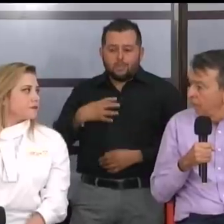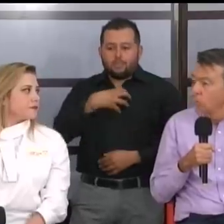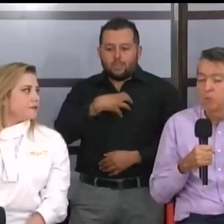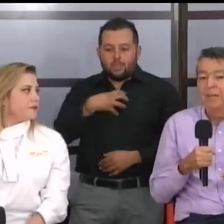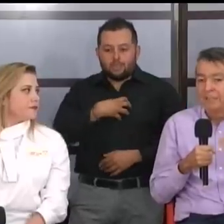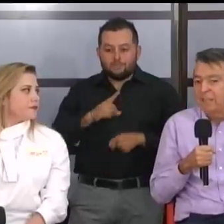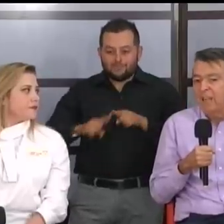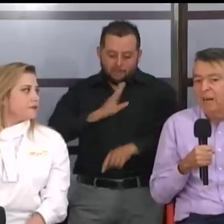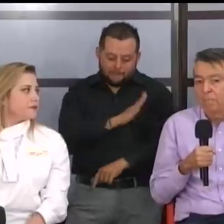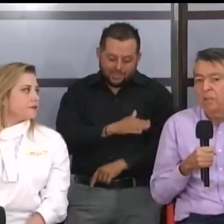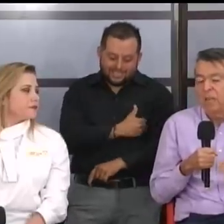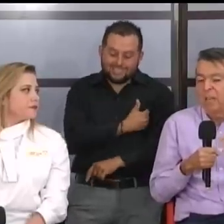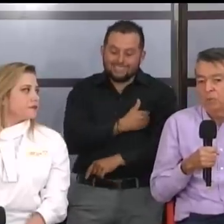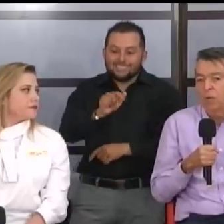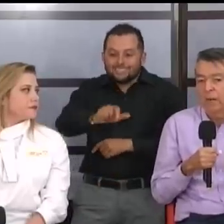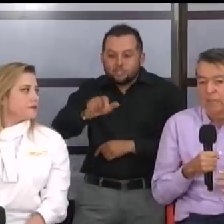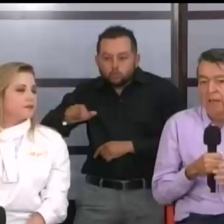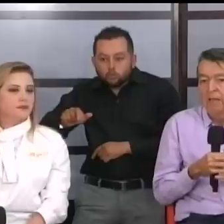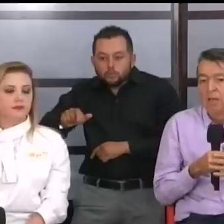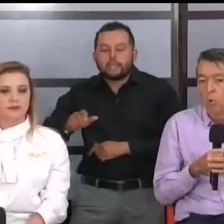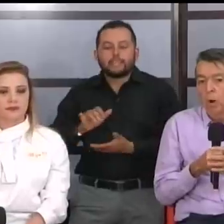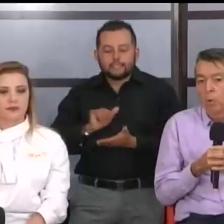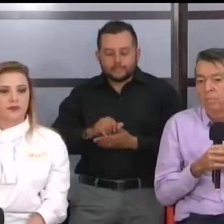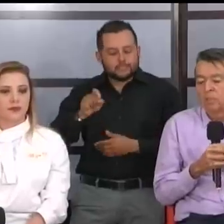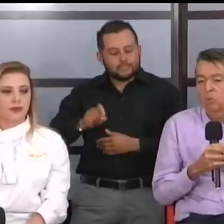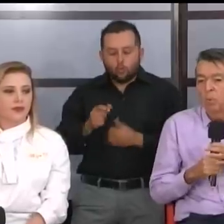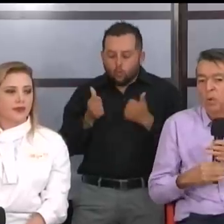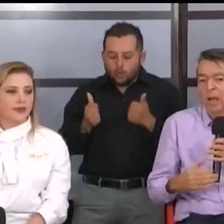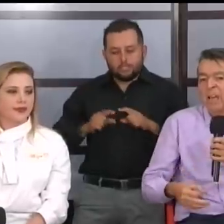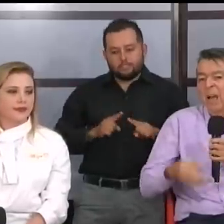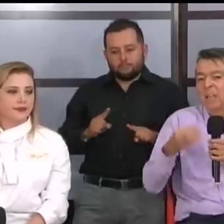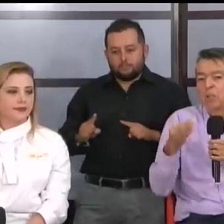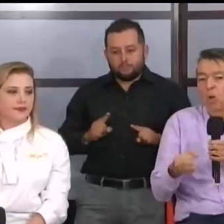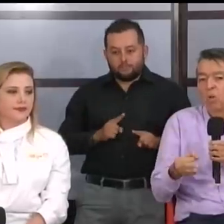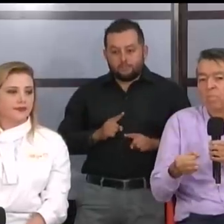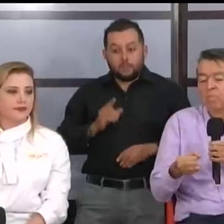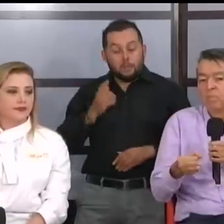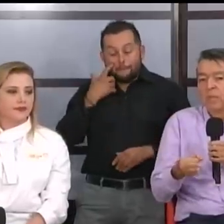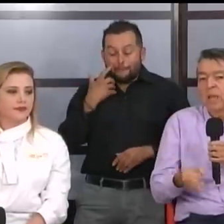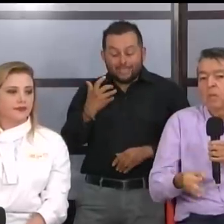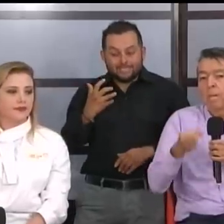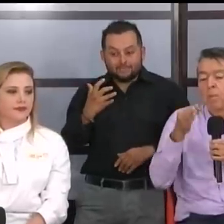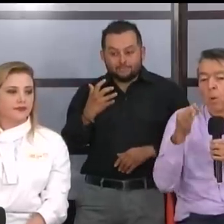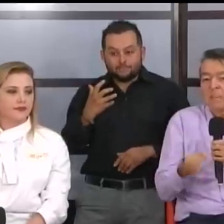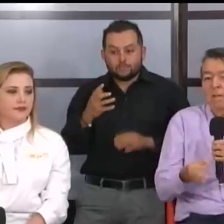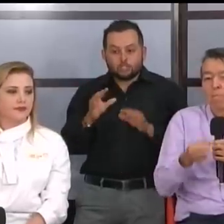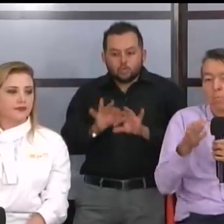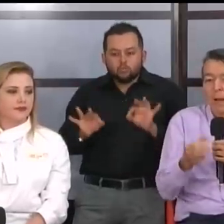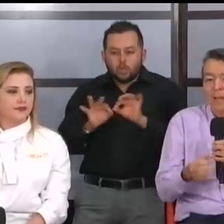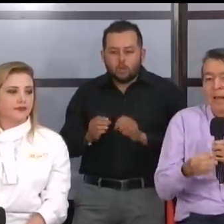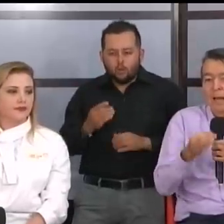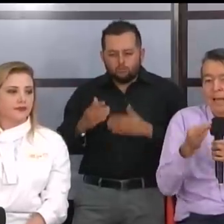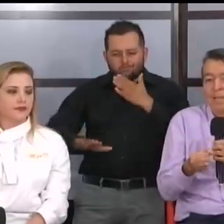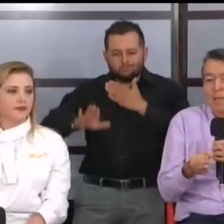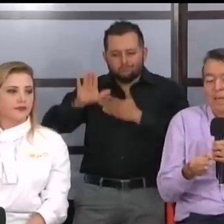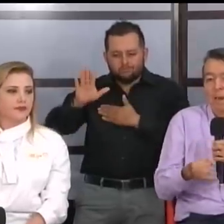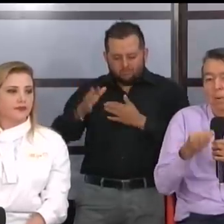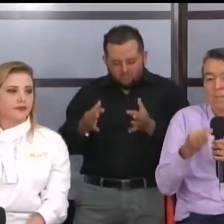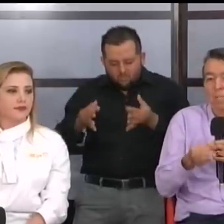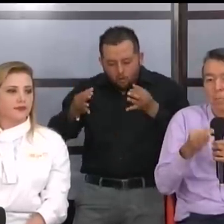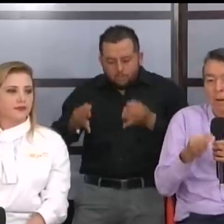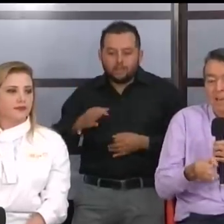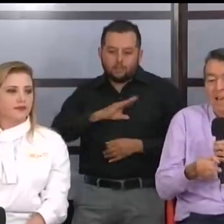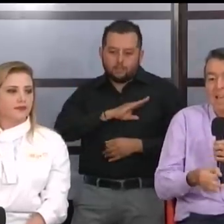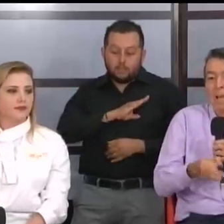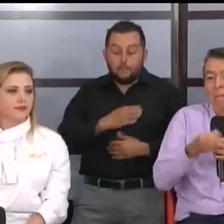los ministros. Se necesita realmente, eso es lo que requiere una buena administración pública. Ante todo, que haya una promesa formal del alcalde, y la